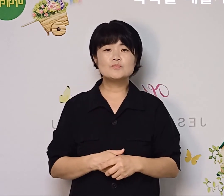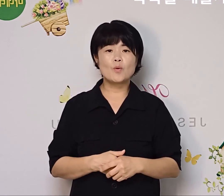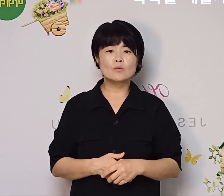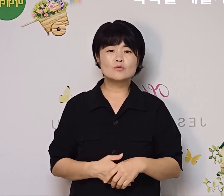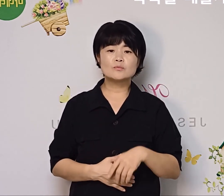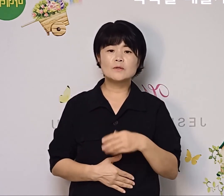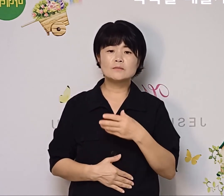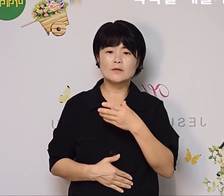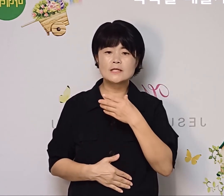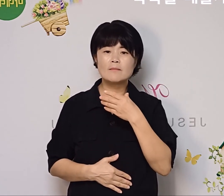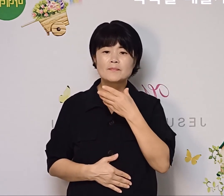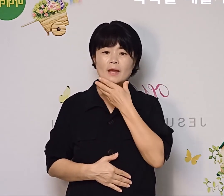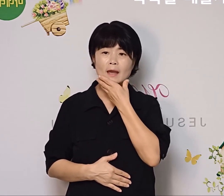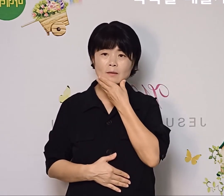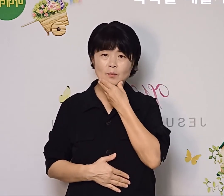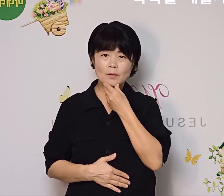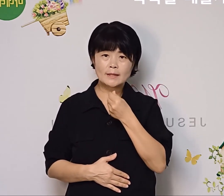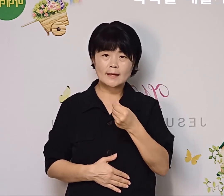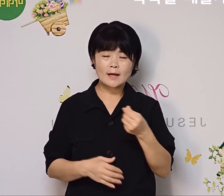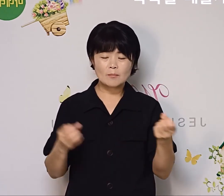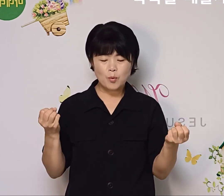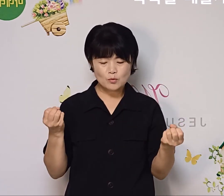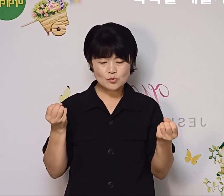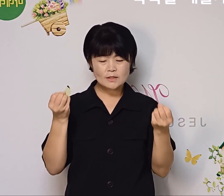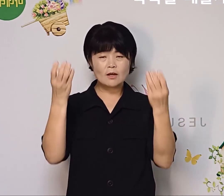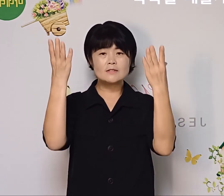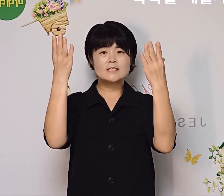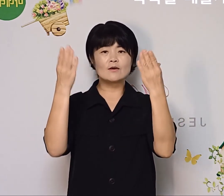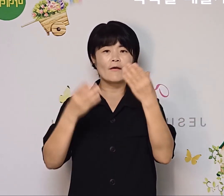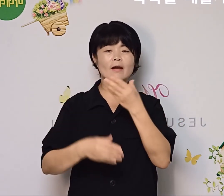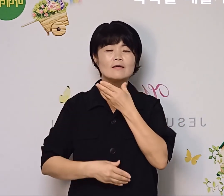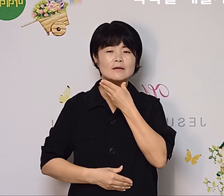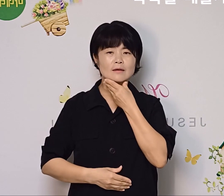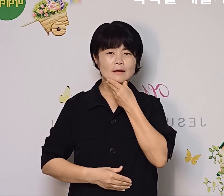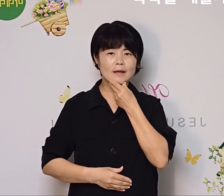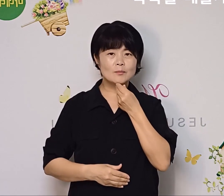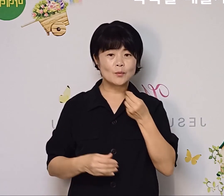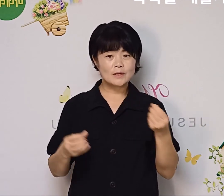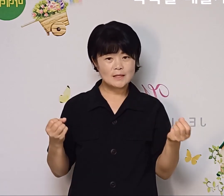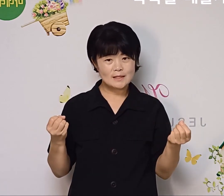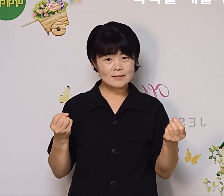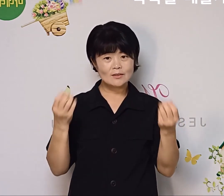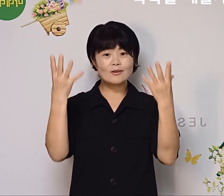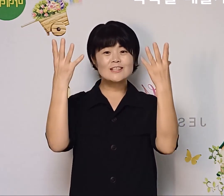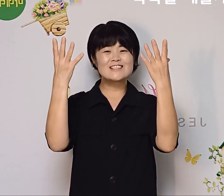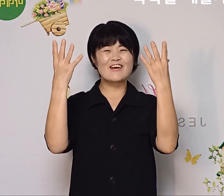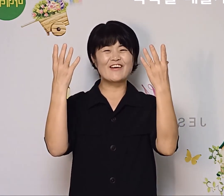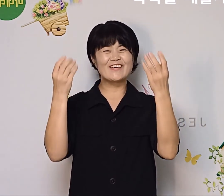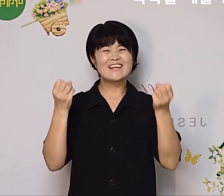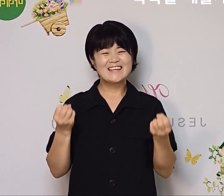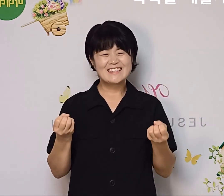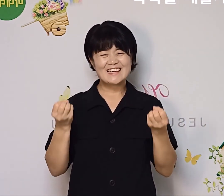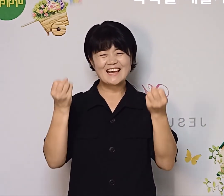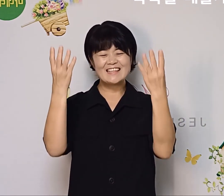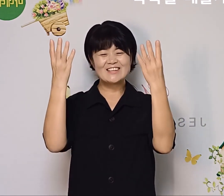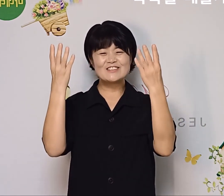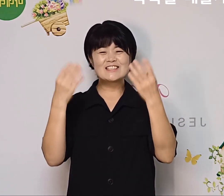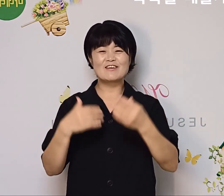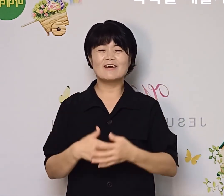축복. 축복은 뭐죠? 행복에다가 폭죽이 터진 거예요. 행복이 터졌어요. 이렇게 터진 거예요.